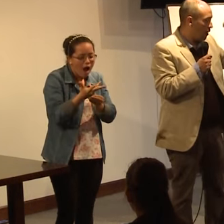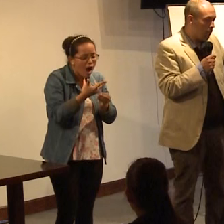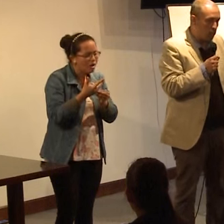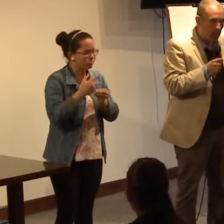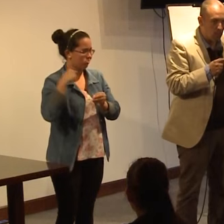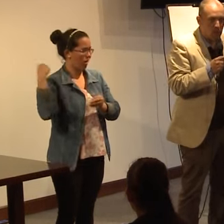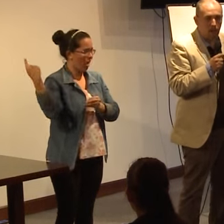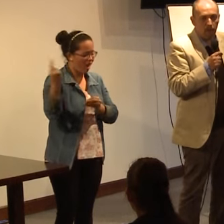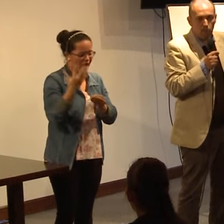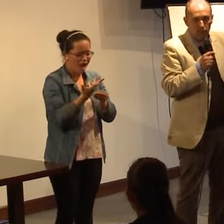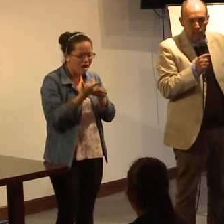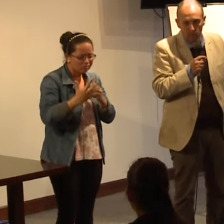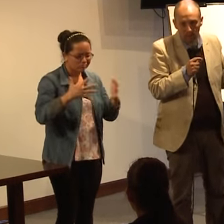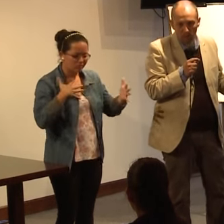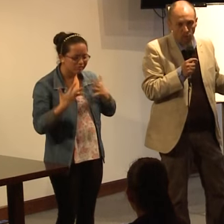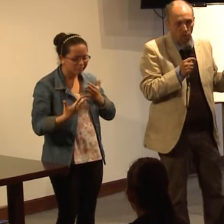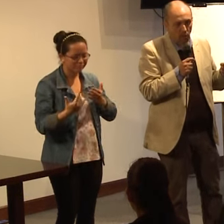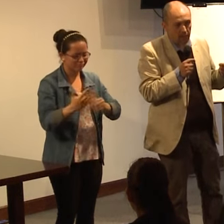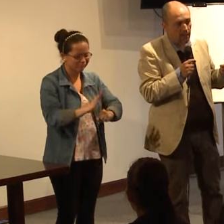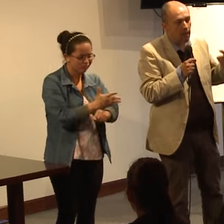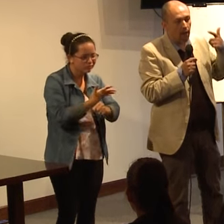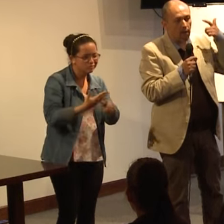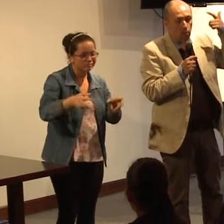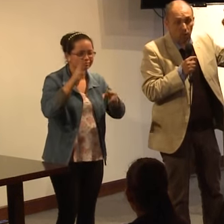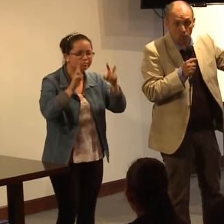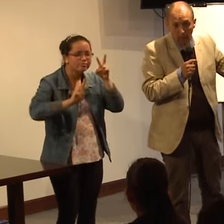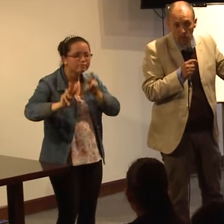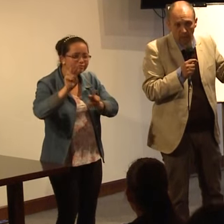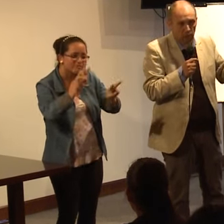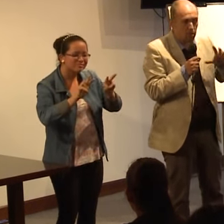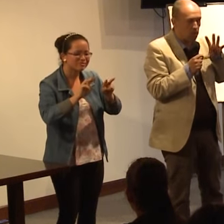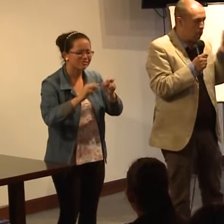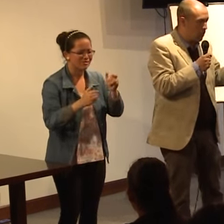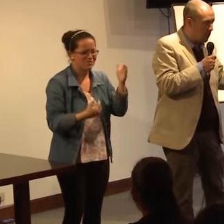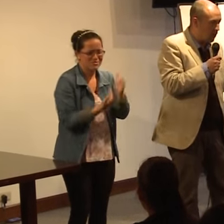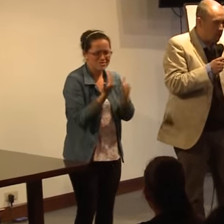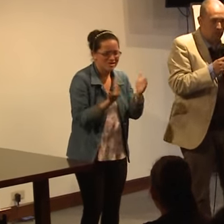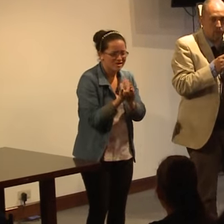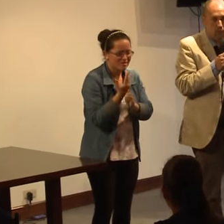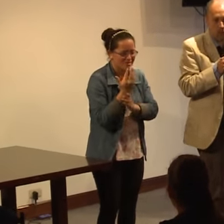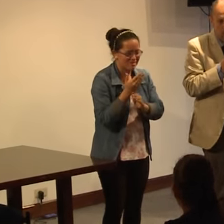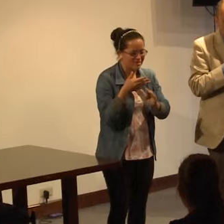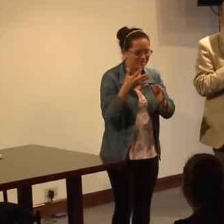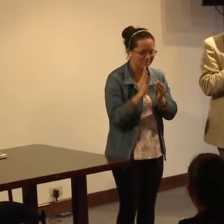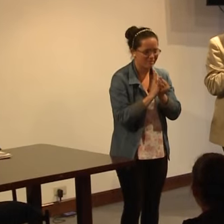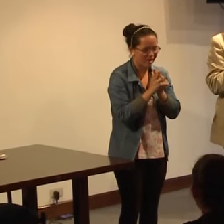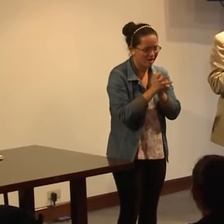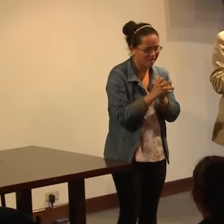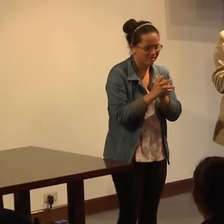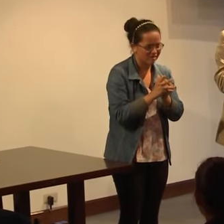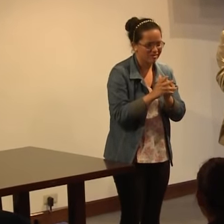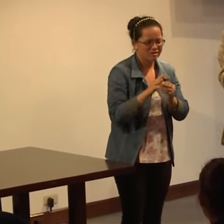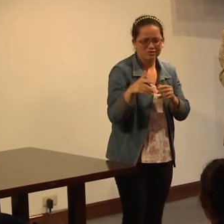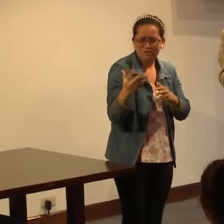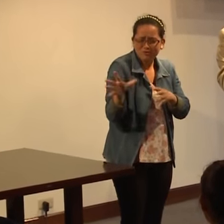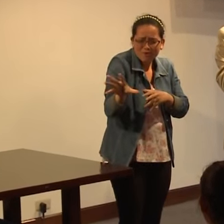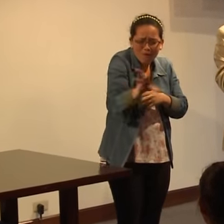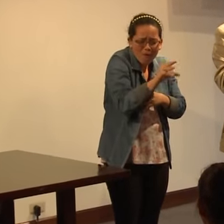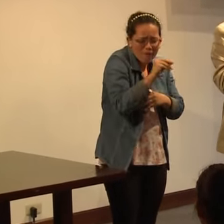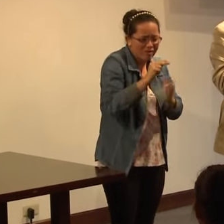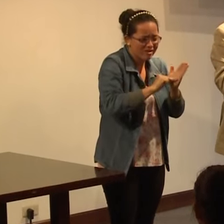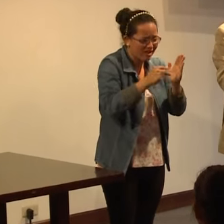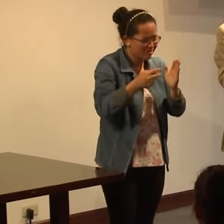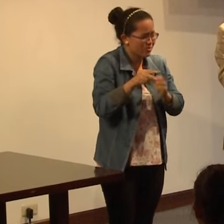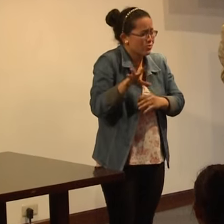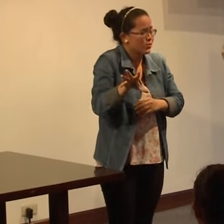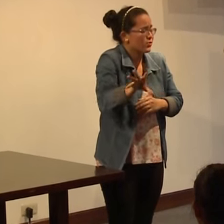escénicas, hablamos de la música, hablamos de los audiovisuales, hablamos de los nuevos medios, o sea, todo lo que tiene que ver con las tecnologías de la información, con el